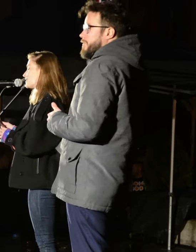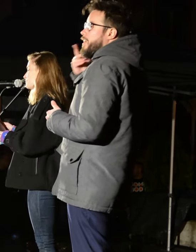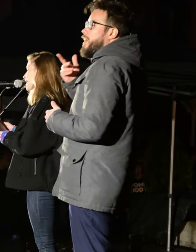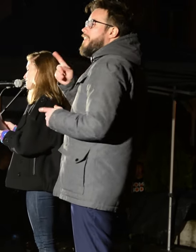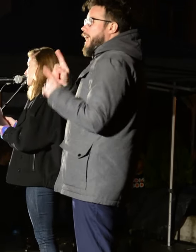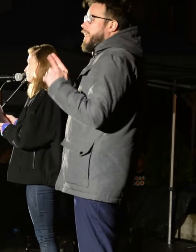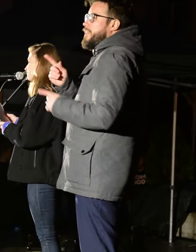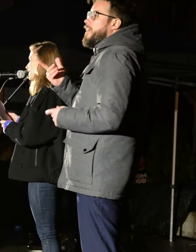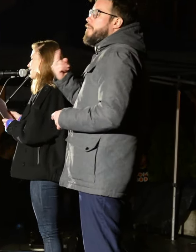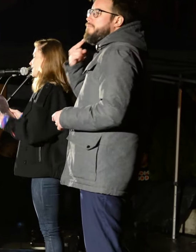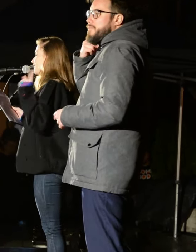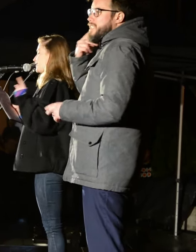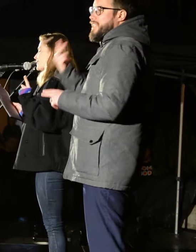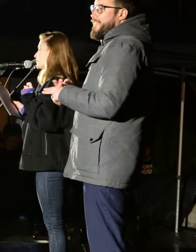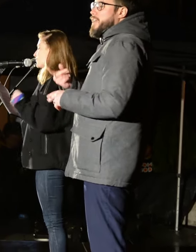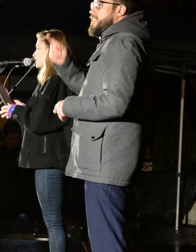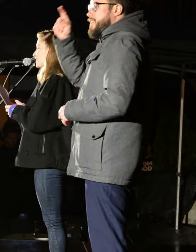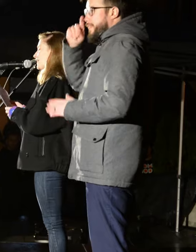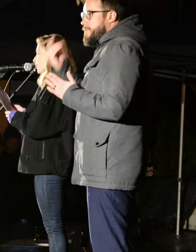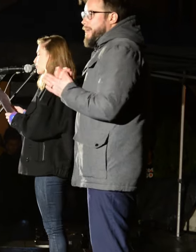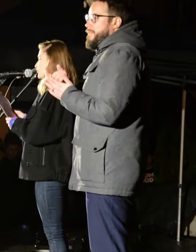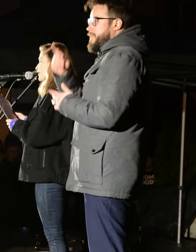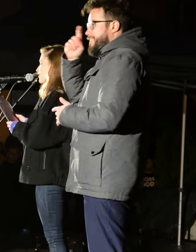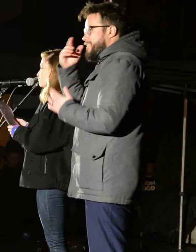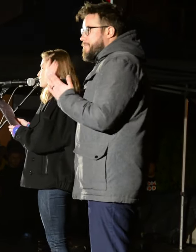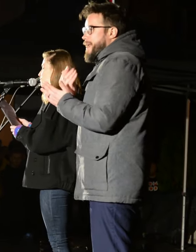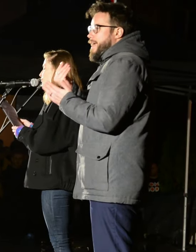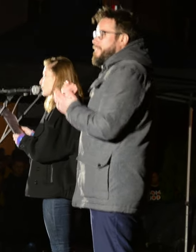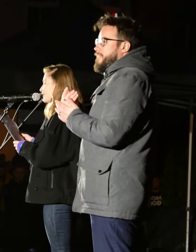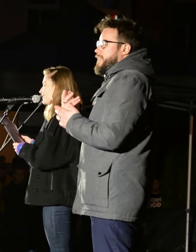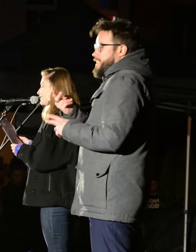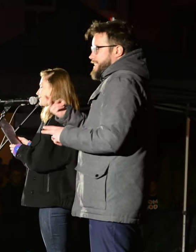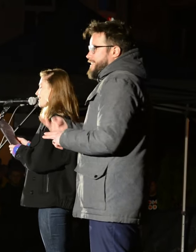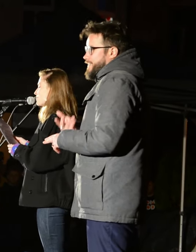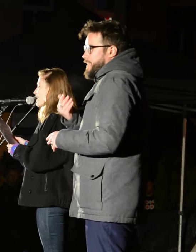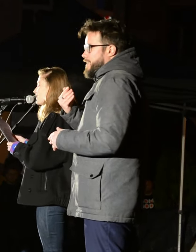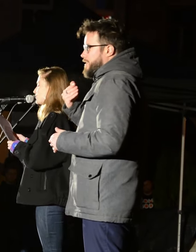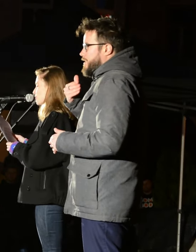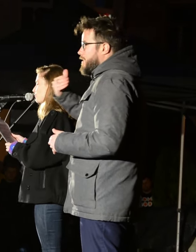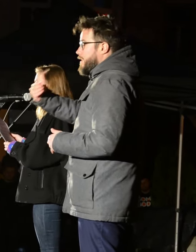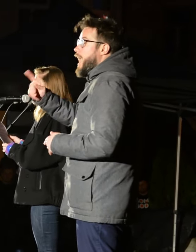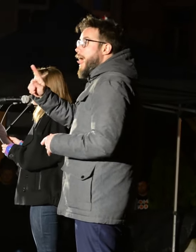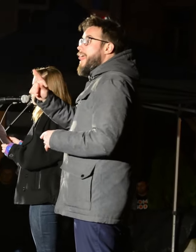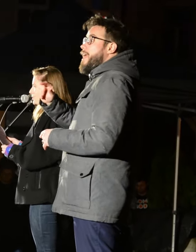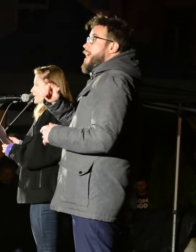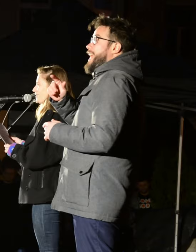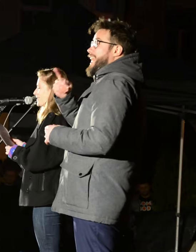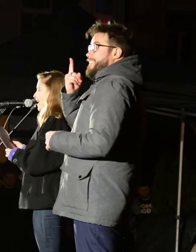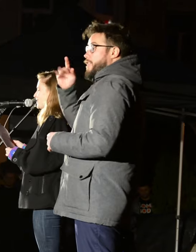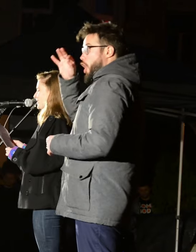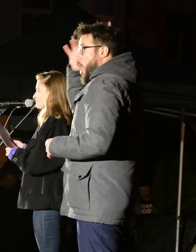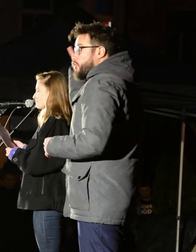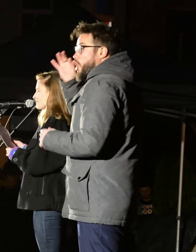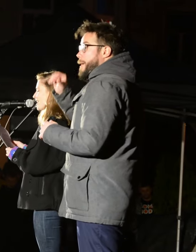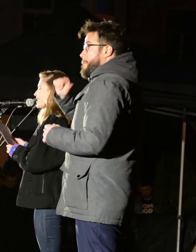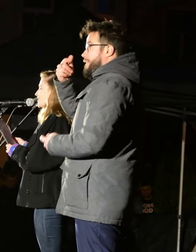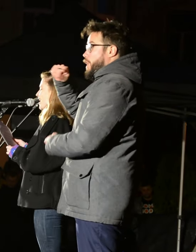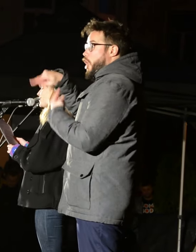zvykať na zlé správy. Víťazstvo Ivana Korčoka v prvom kole nám ale znovu dalo pocítiť